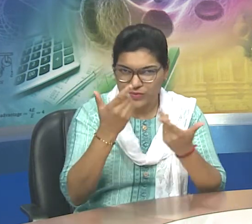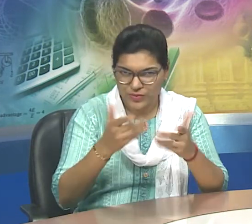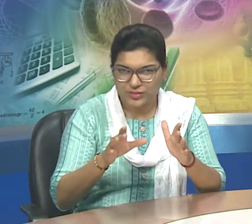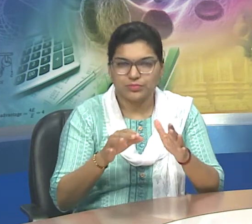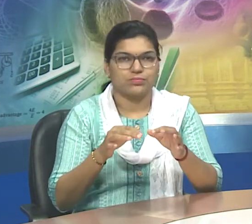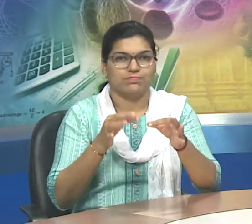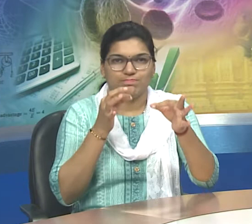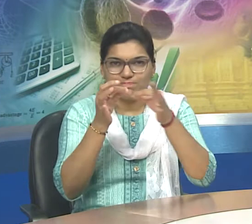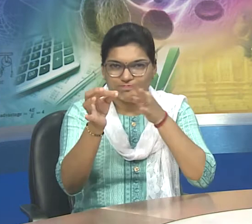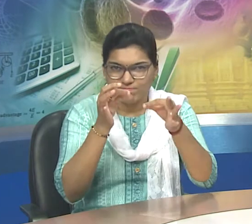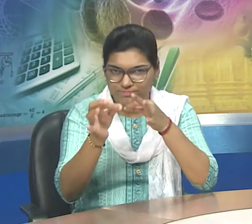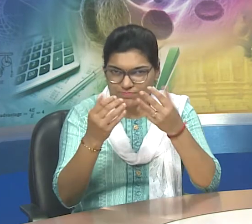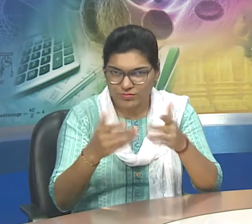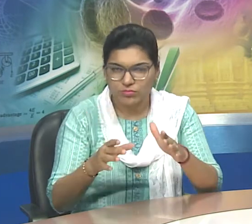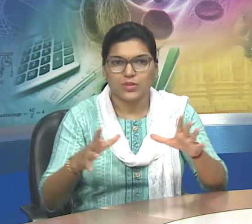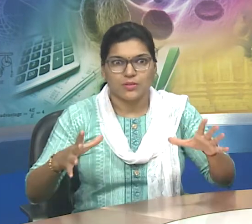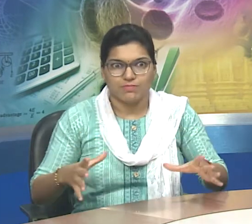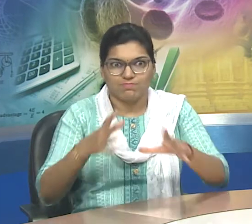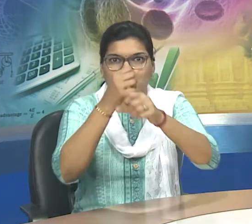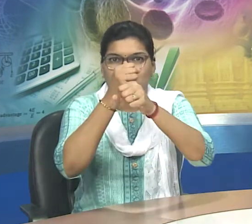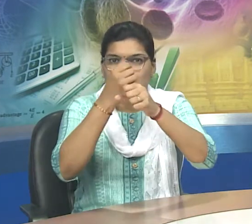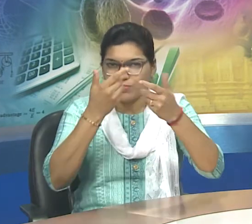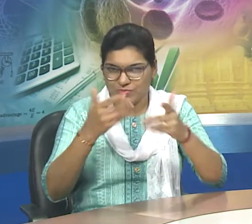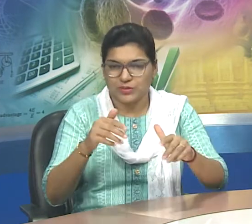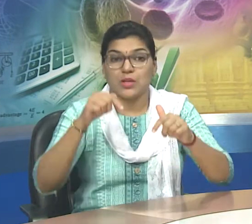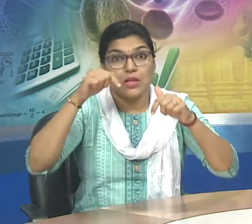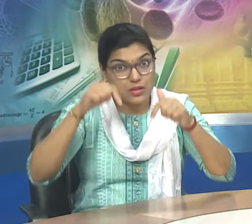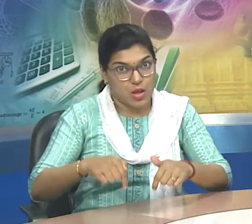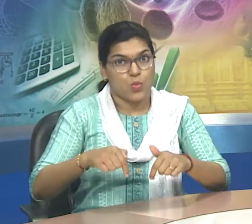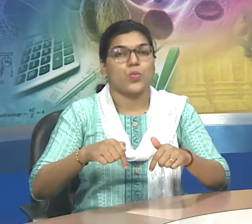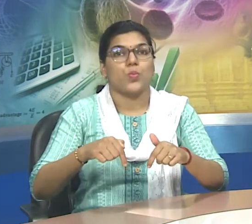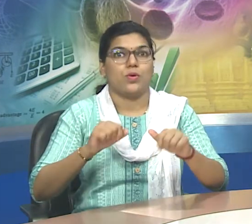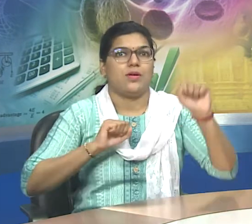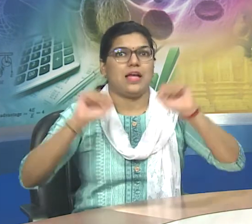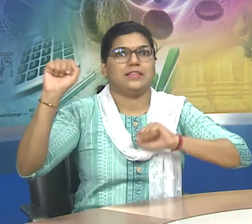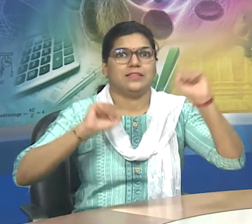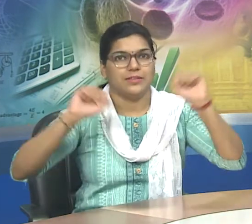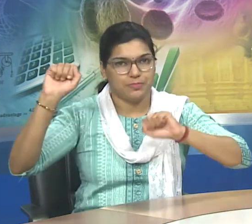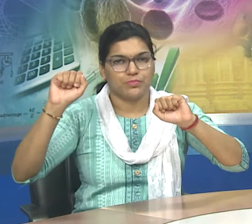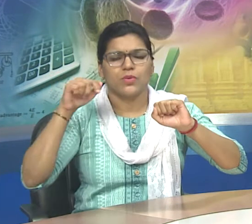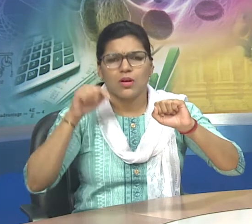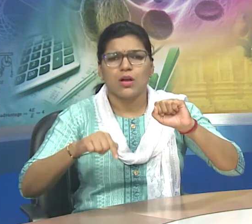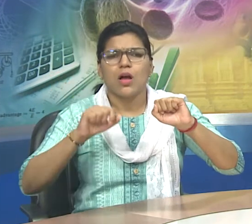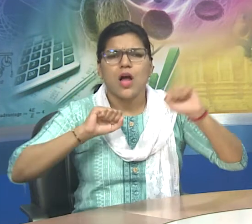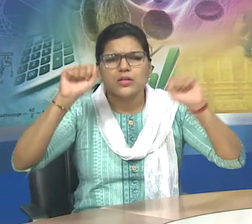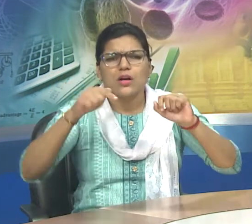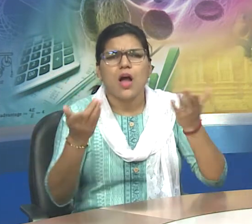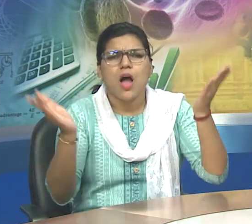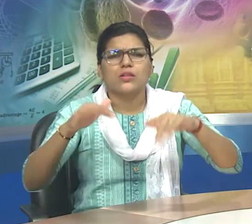अभी तक हमने शब्दावली को समझा, उसके बाद पाठ को समझा और पाठ का सारांश अर्थात समरी किया। अब